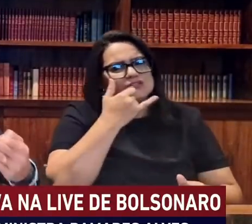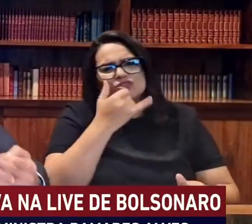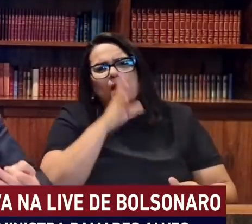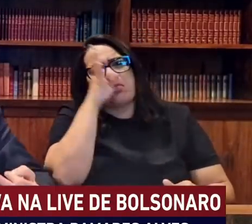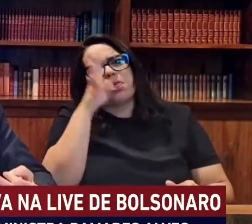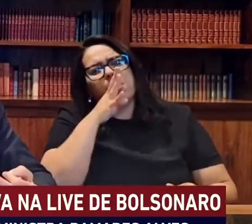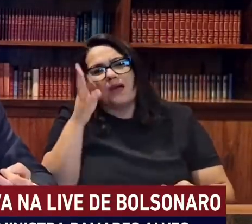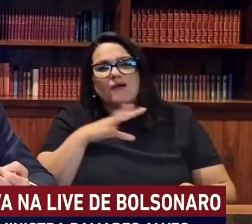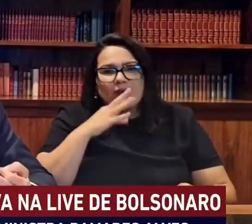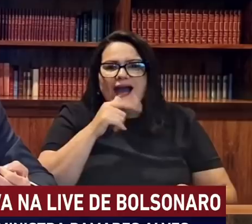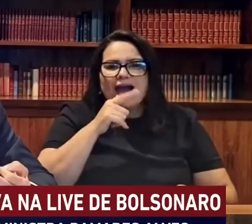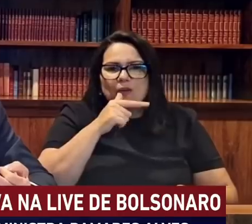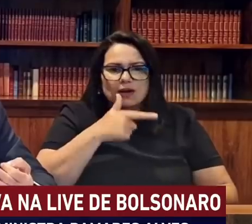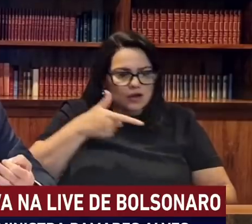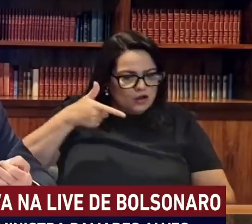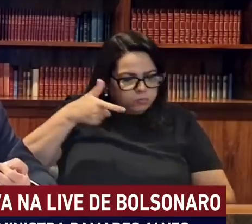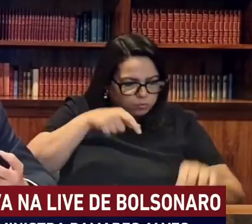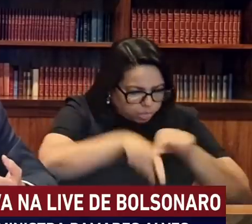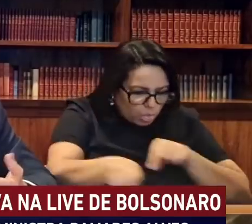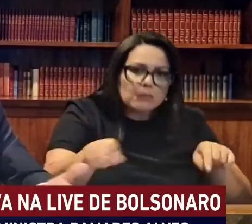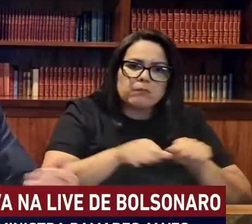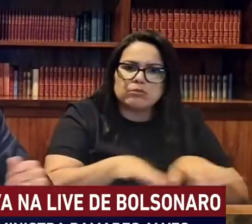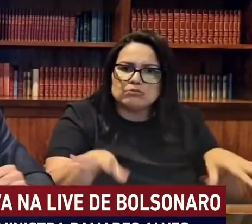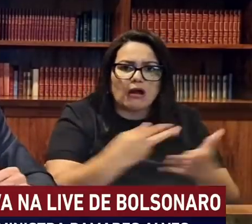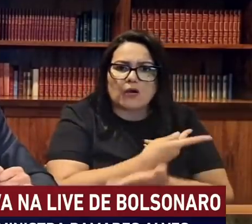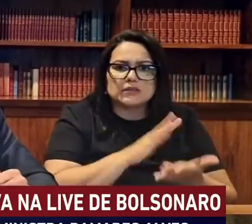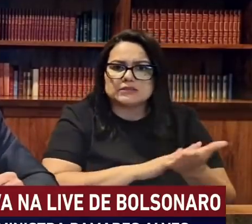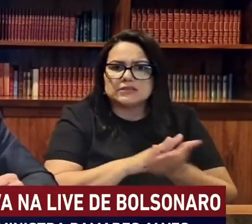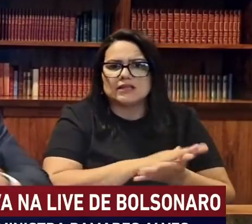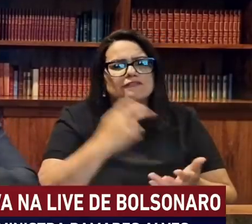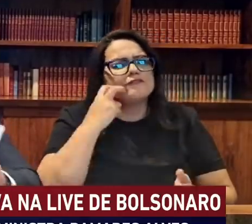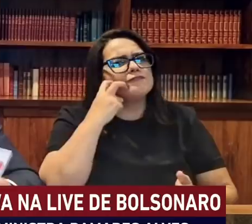até vergonha. Vergonha o MP investigar isso aí.